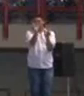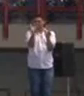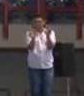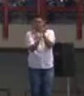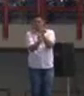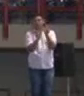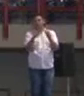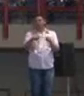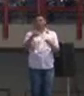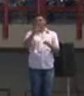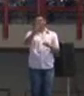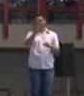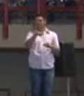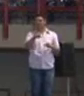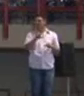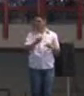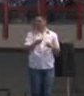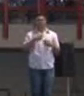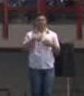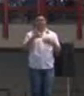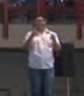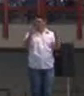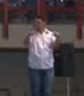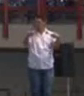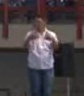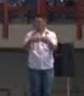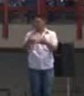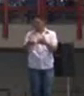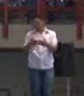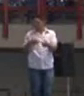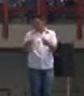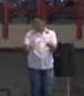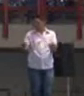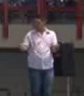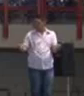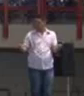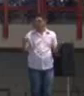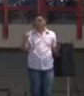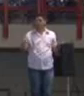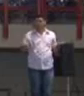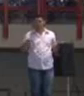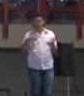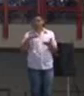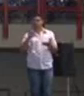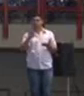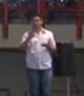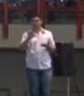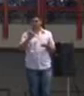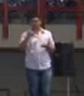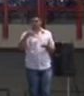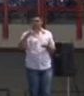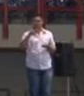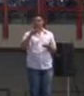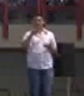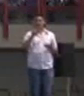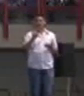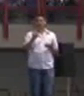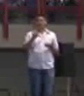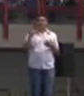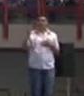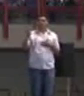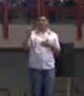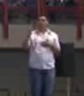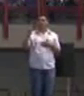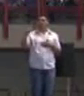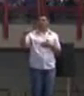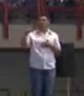vale para qualquer triângulo? Vale se o triângulo for retângulo. Para todo triângulo retângulo, efetuar o cálculo do seno é a